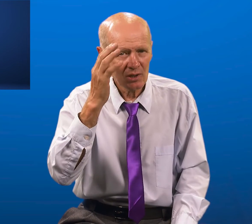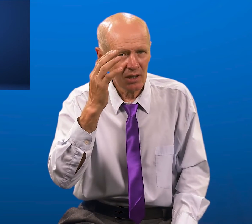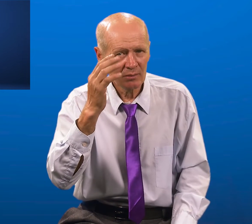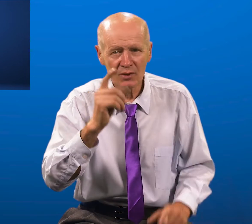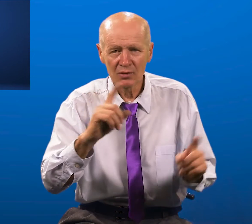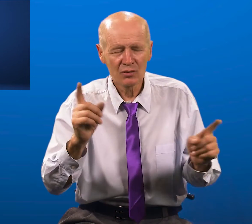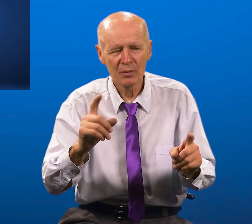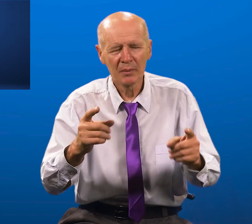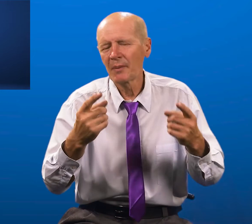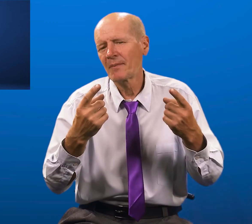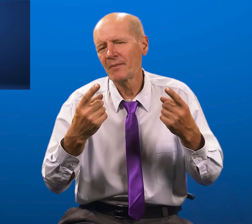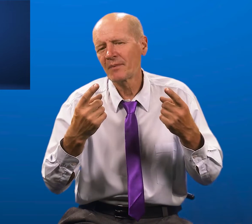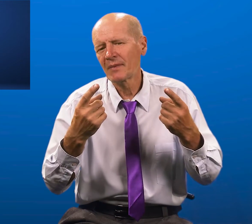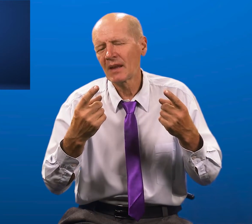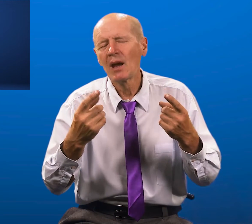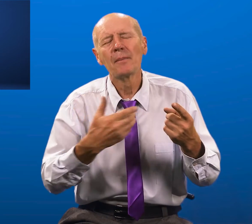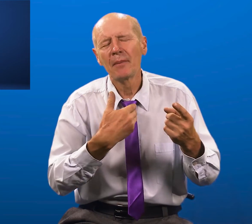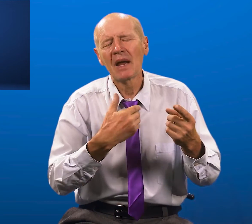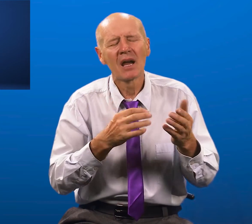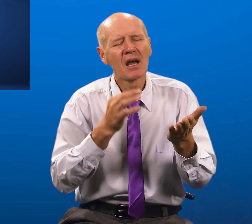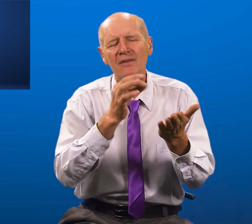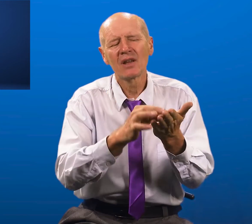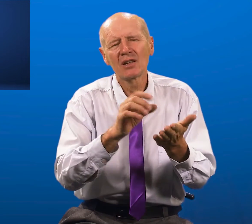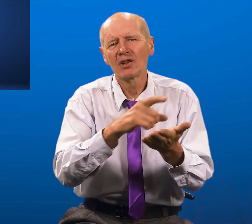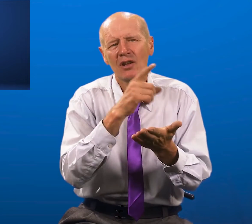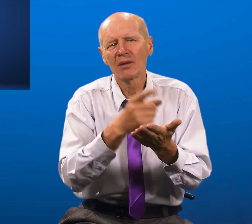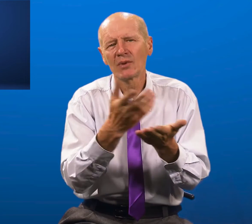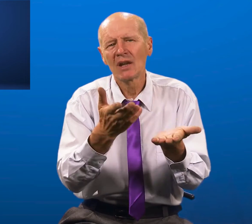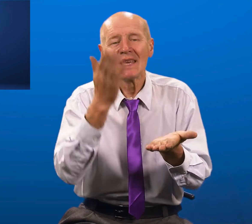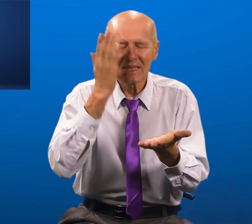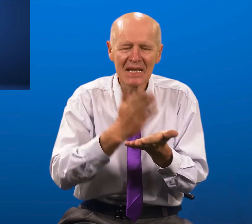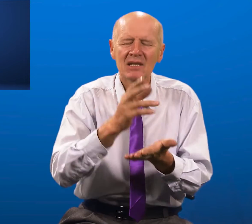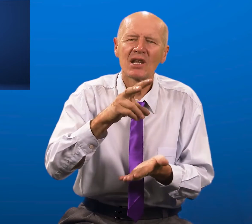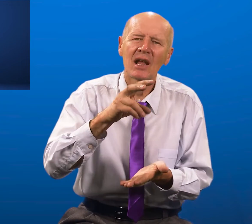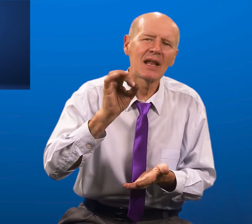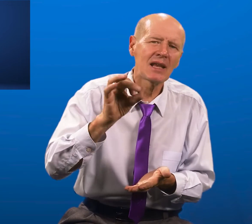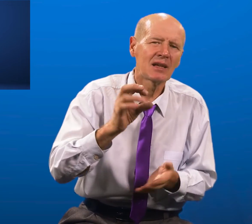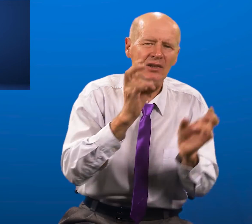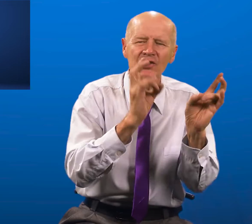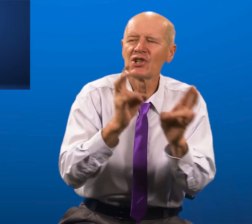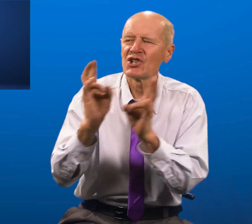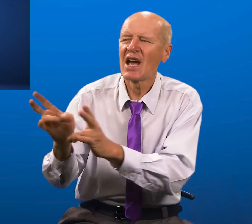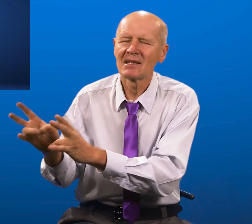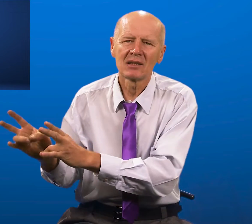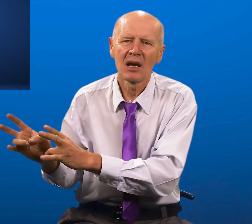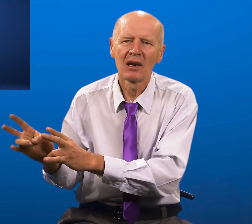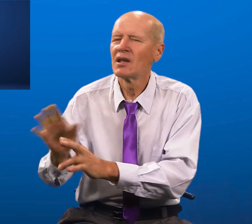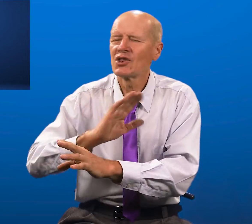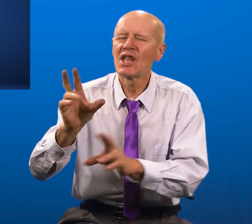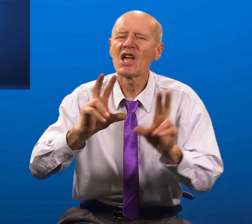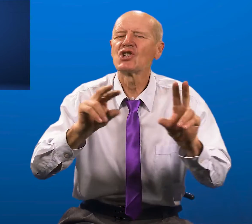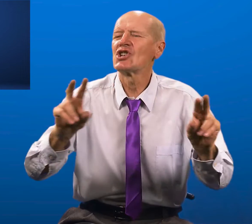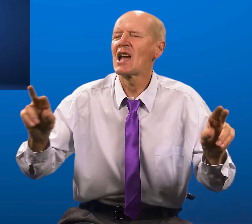как-то по-другому, может быть, ответить на этот вопрос. Есть ли несчастье в этом мире? И у нас